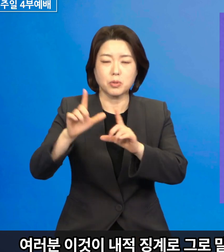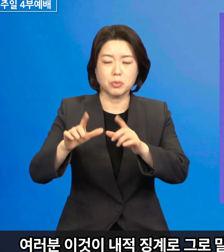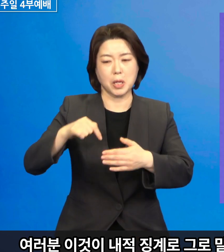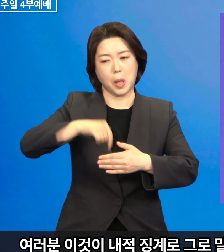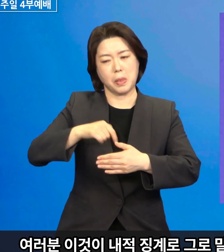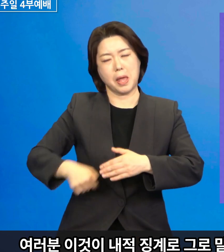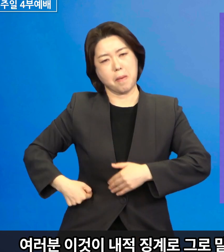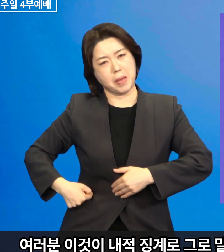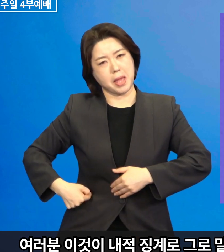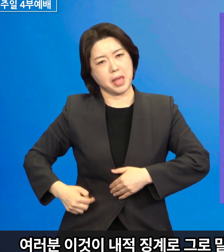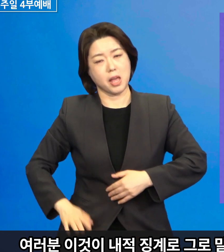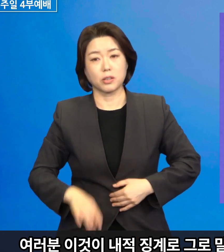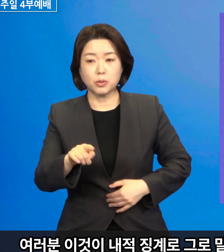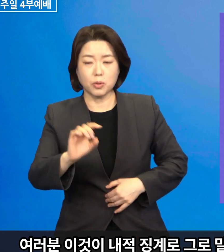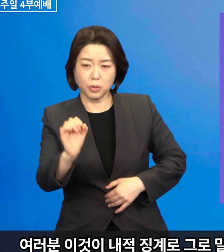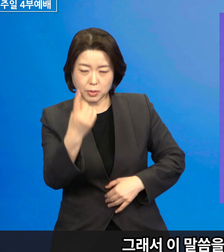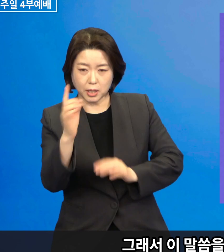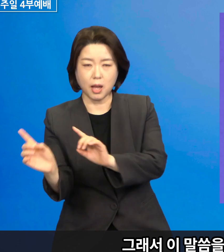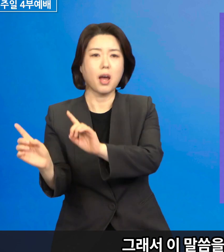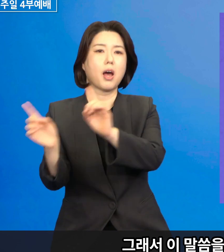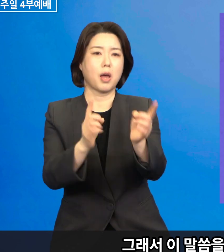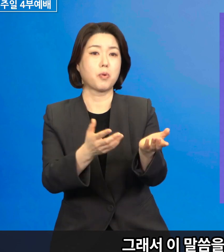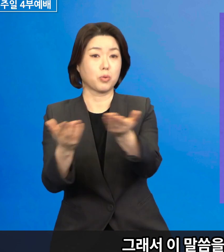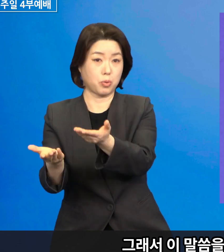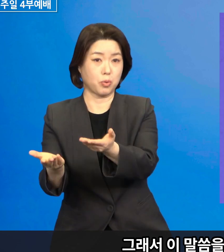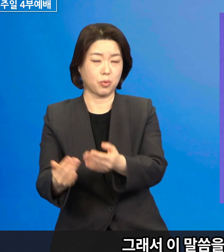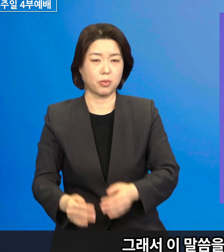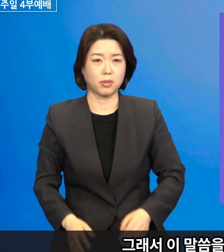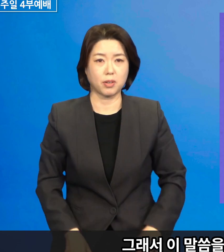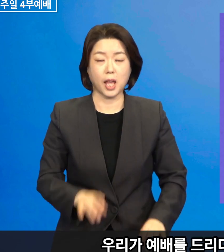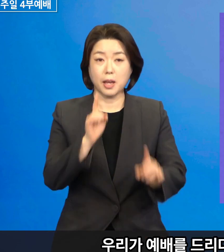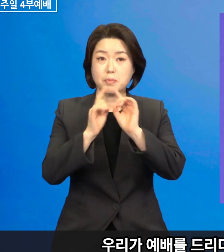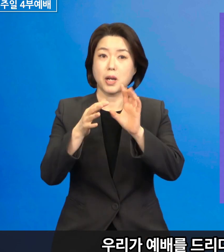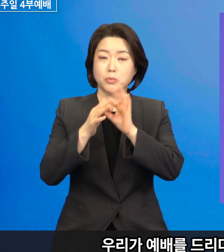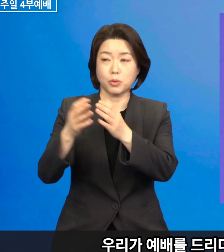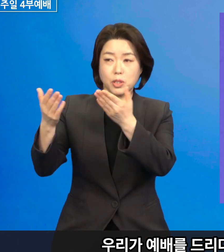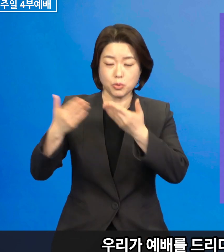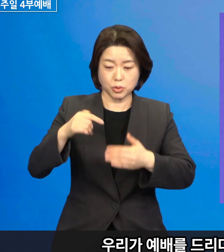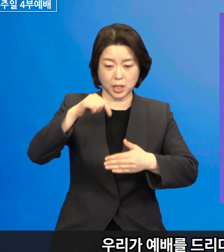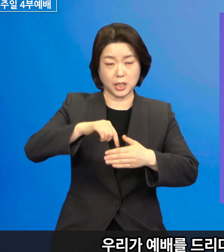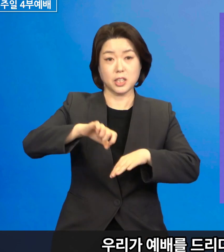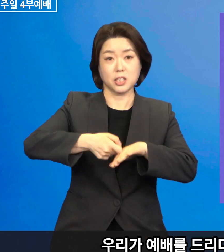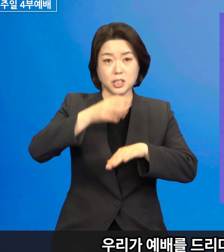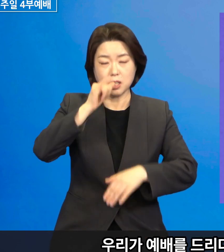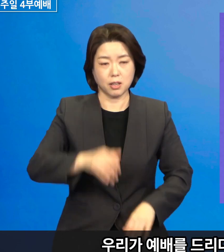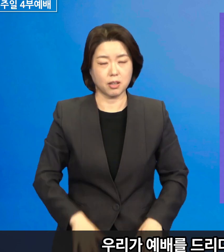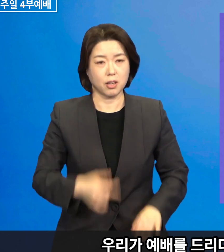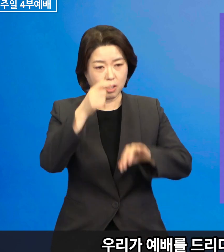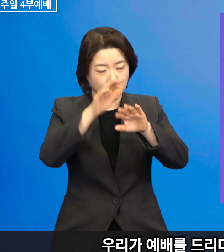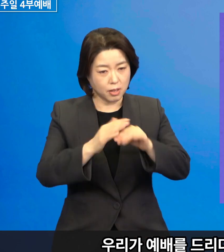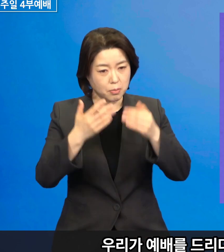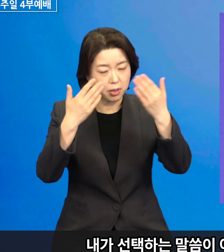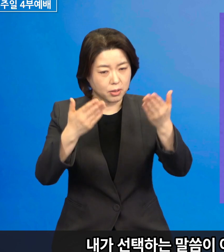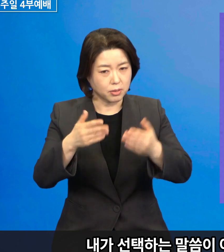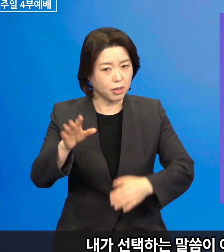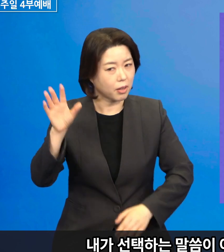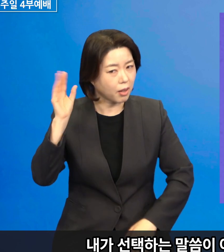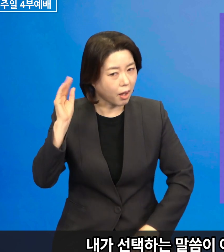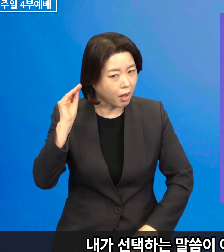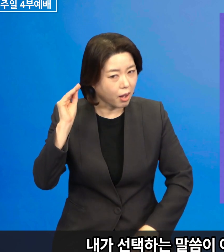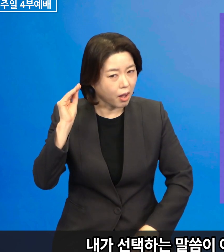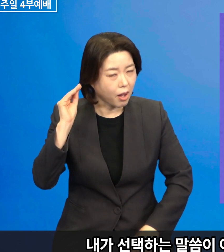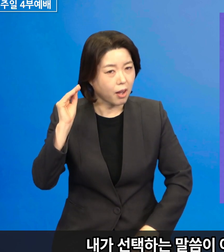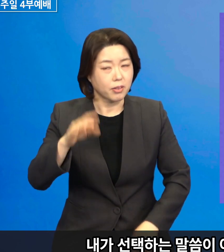말미암아 회복시키게 하려는 거거든요. 그래서 이 말씀을 통해 주시는 거예요. 우리가 예배를 드리다가도 말씀을 들을 때에